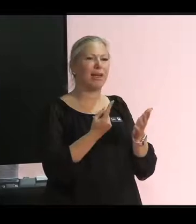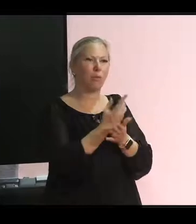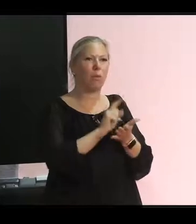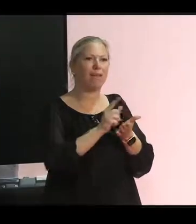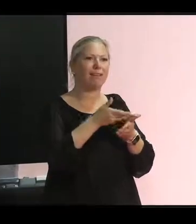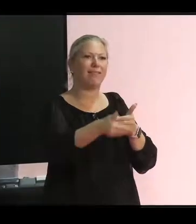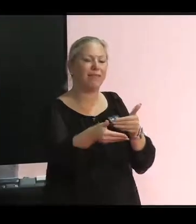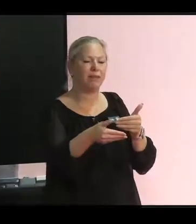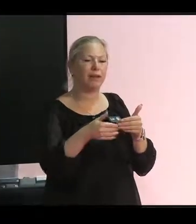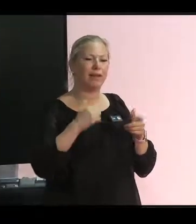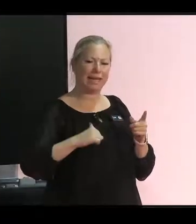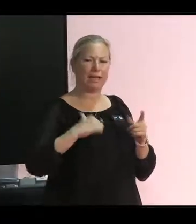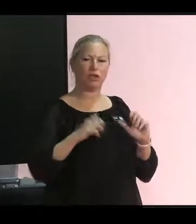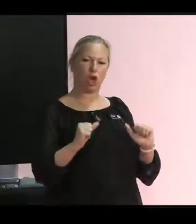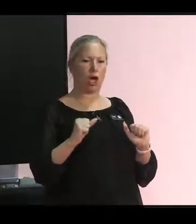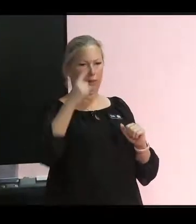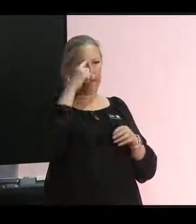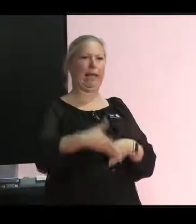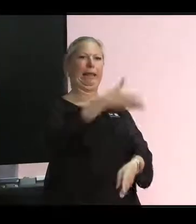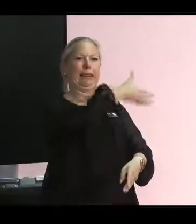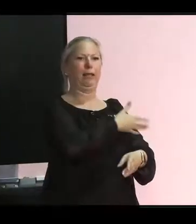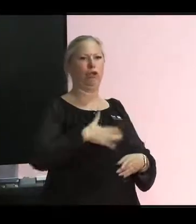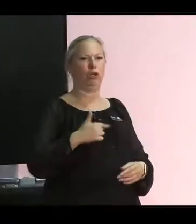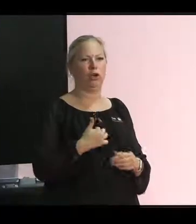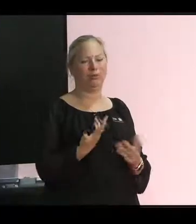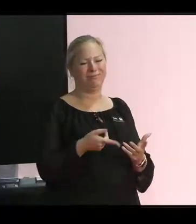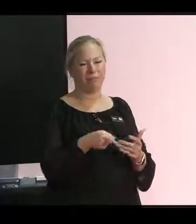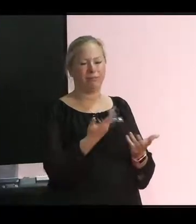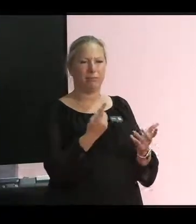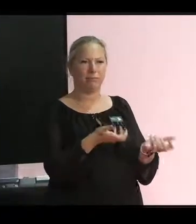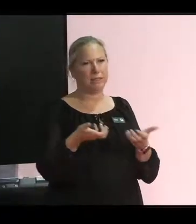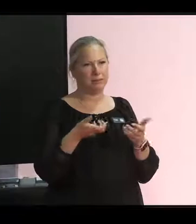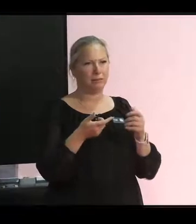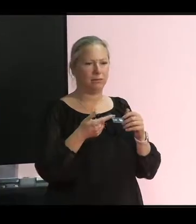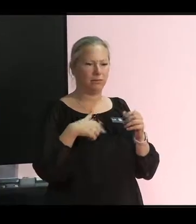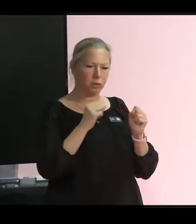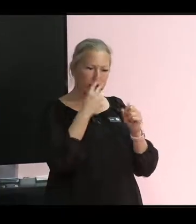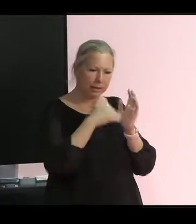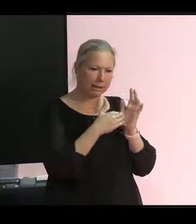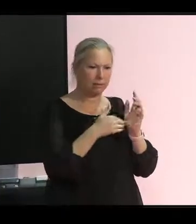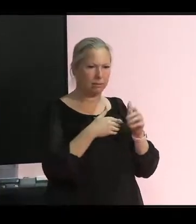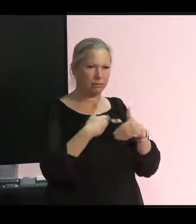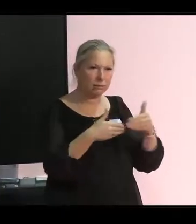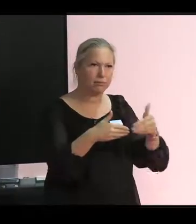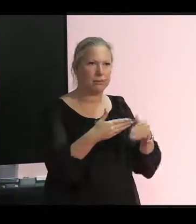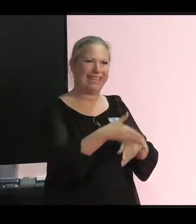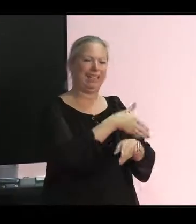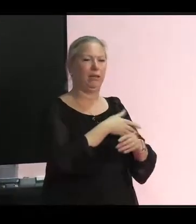tycker ändå att tillgänglighet ska vara någonting som man tänker på från första början. Och det tycker jag är väldigt viktigt för organisationer och rörelser att tänka på.